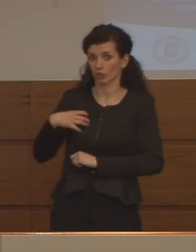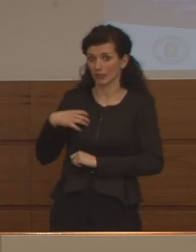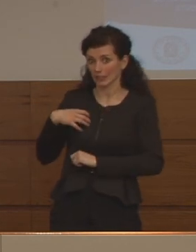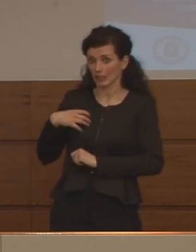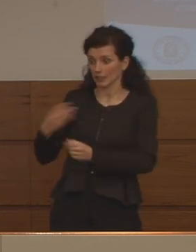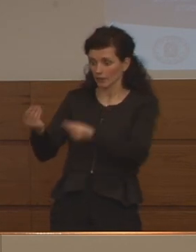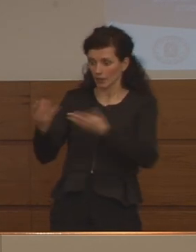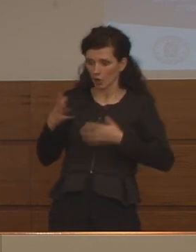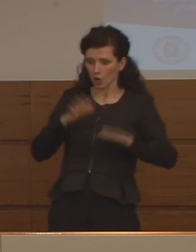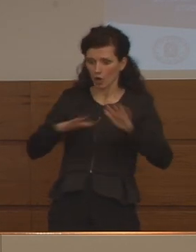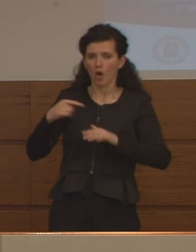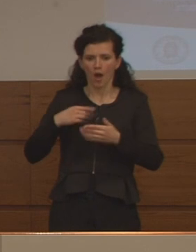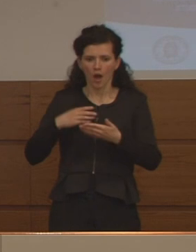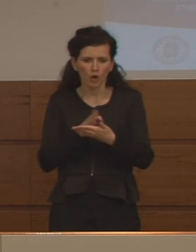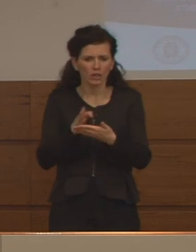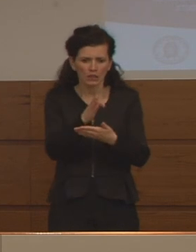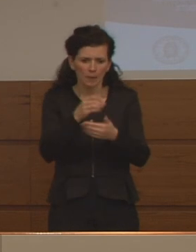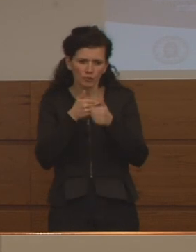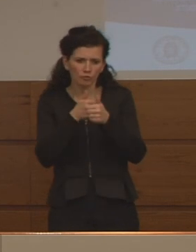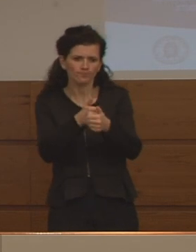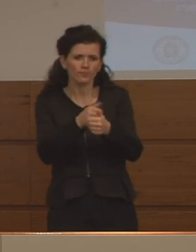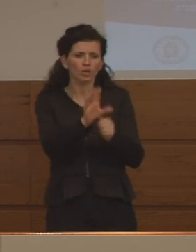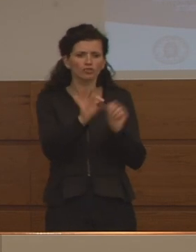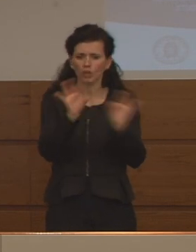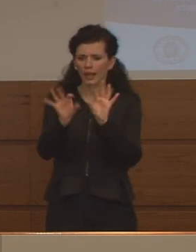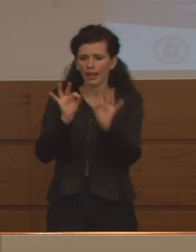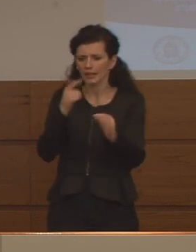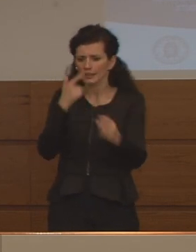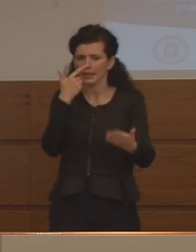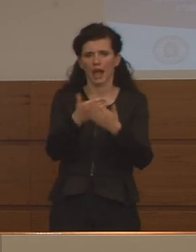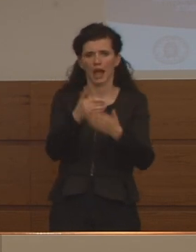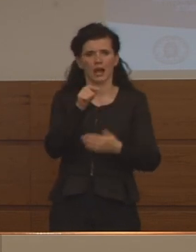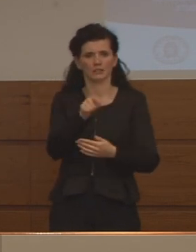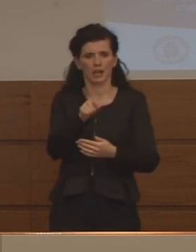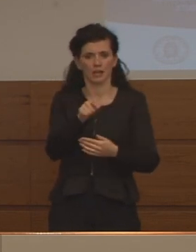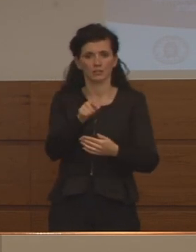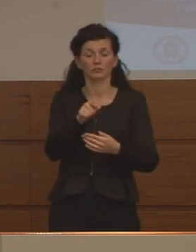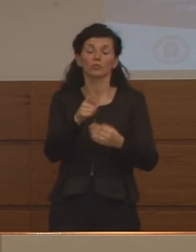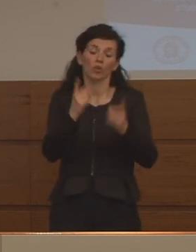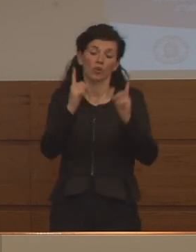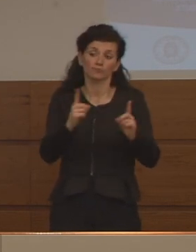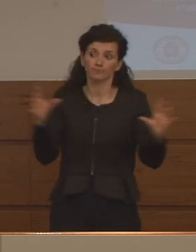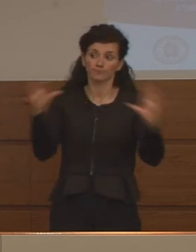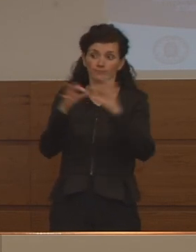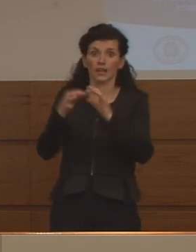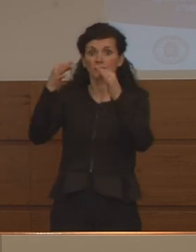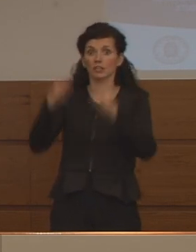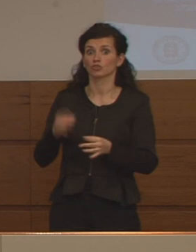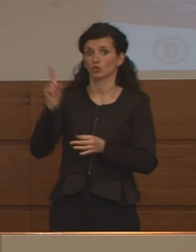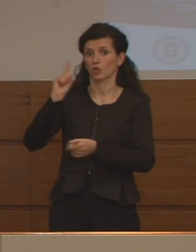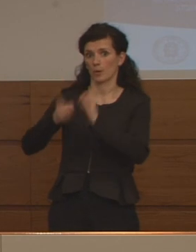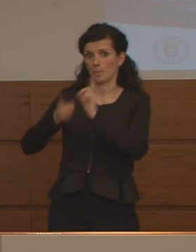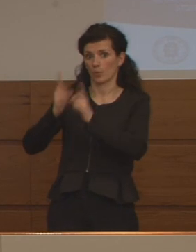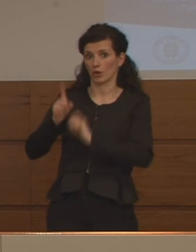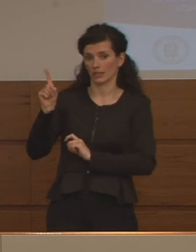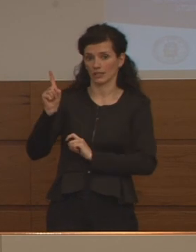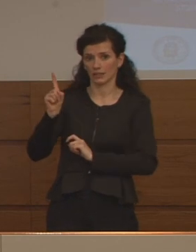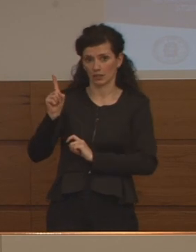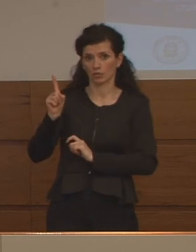delle scelte che sono di pertinenza del decisore politico sia in termini